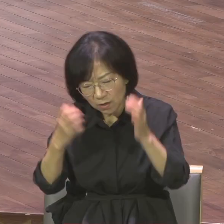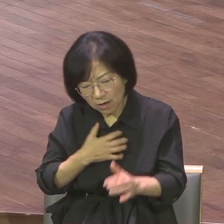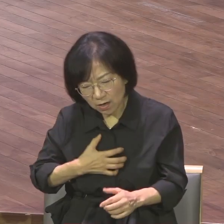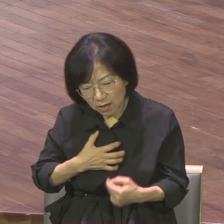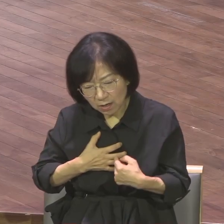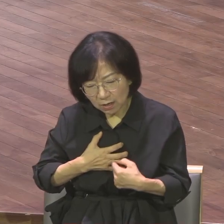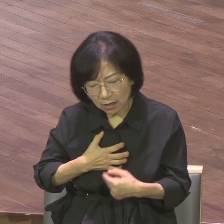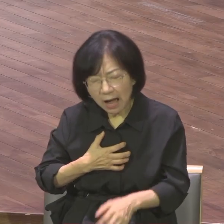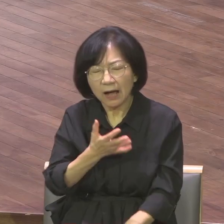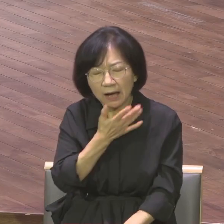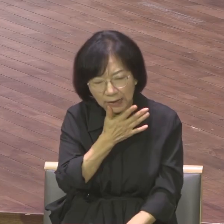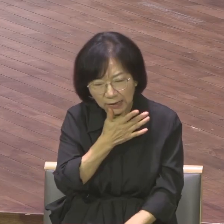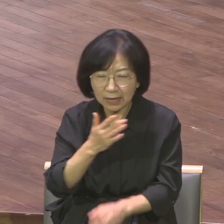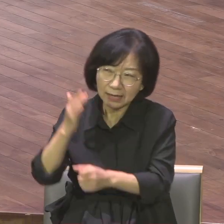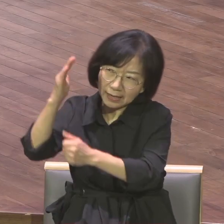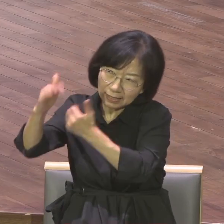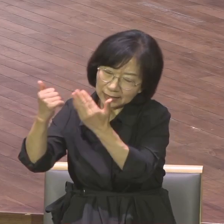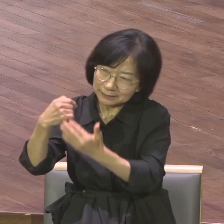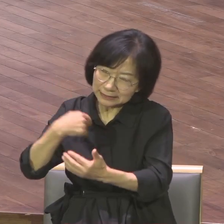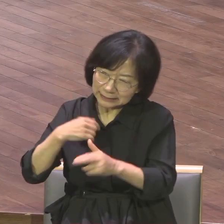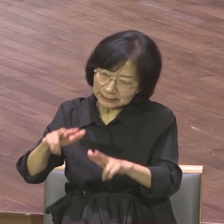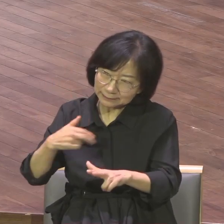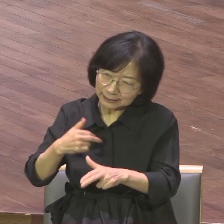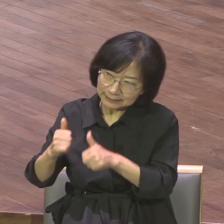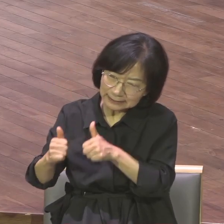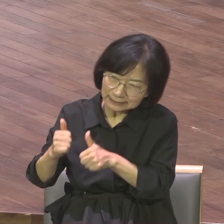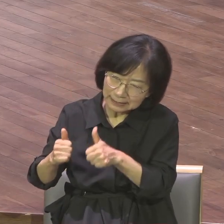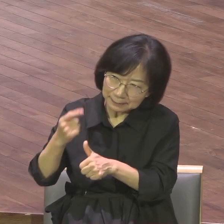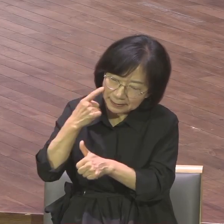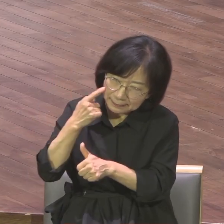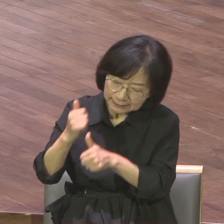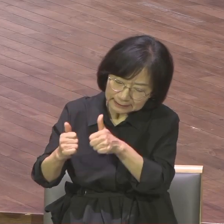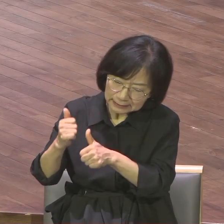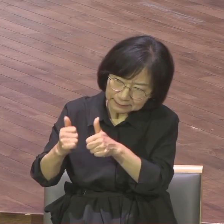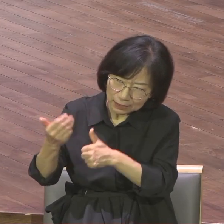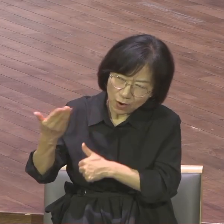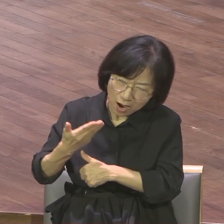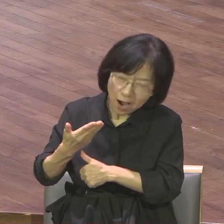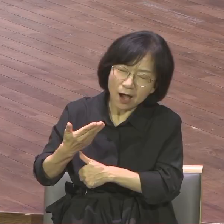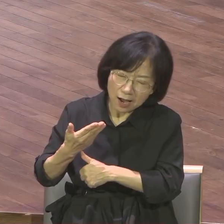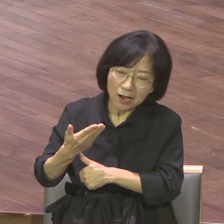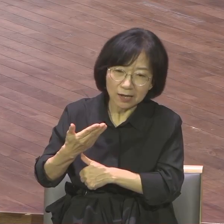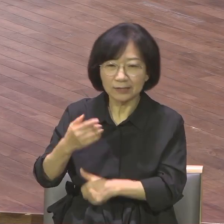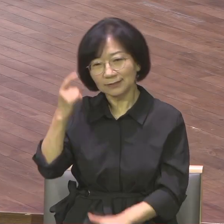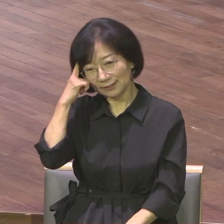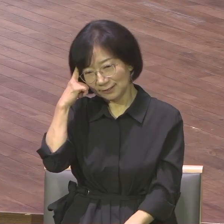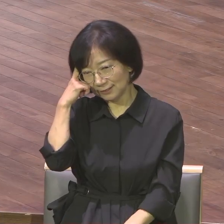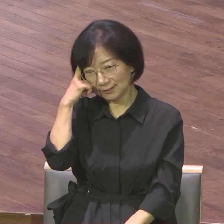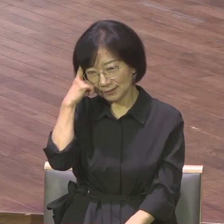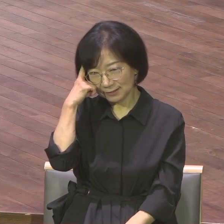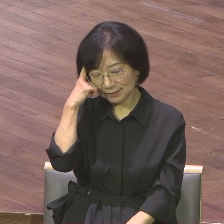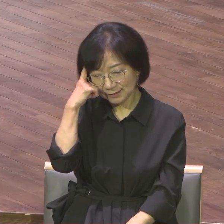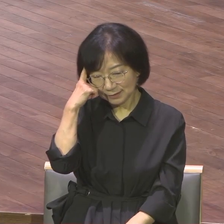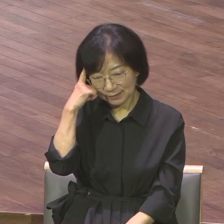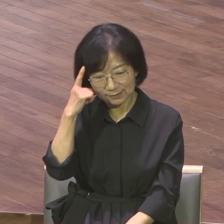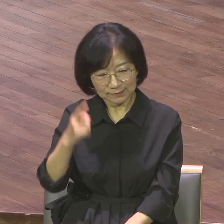보니까 하나님이 나를 테스트하시구나. 아멘. 테스트하고 있어.